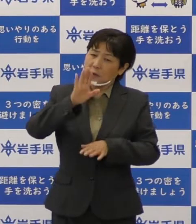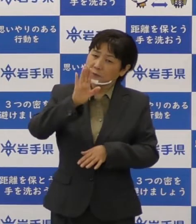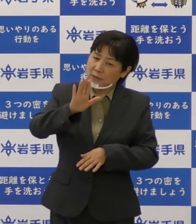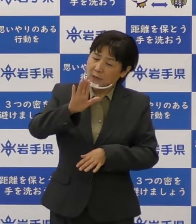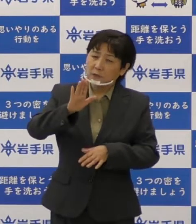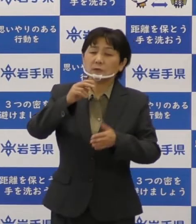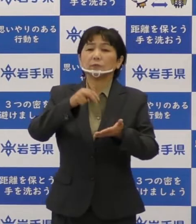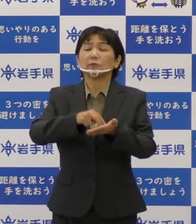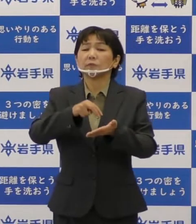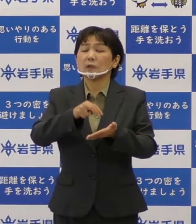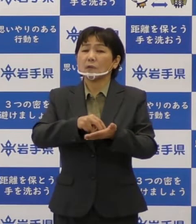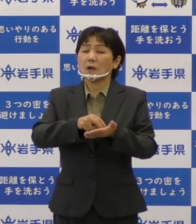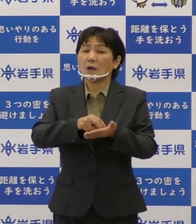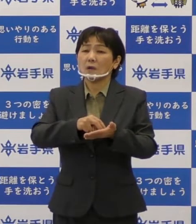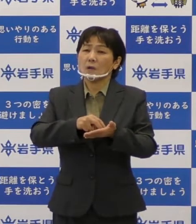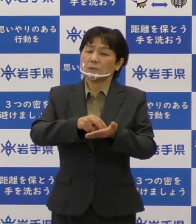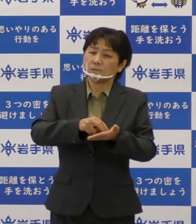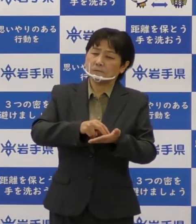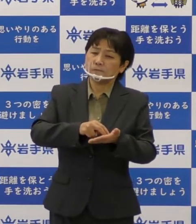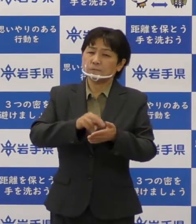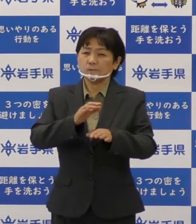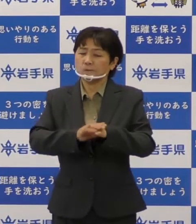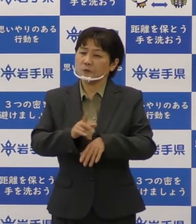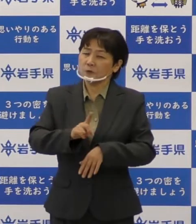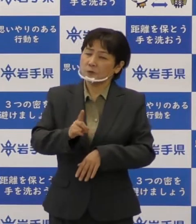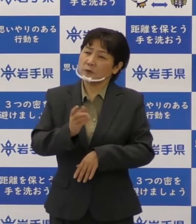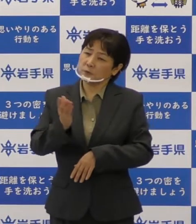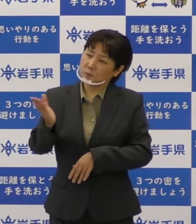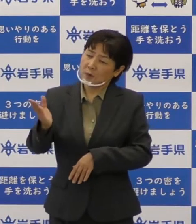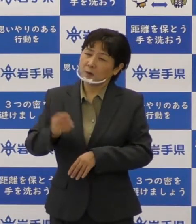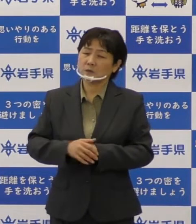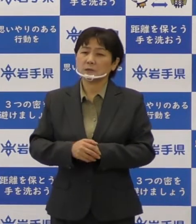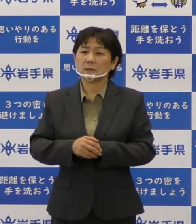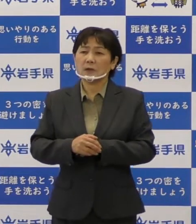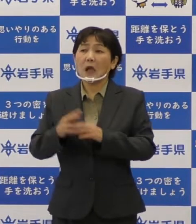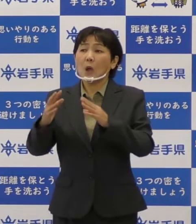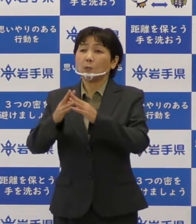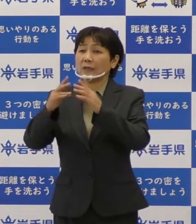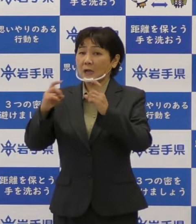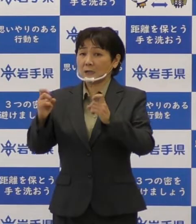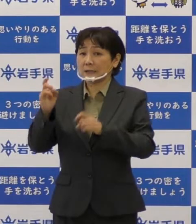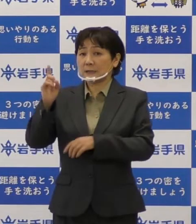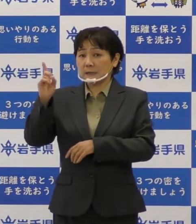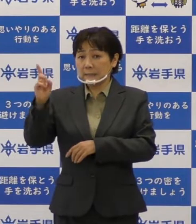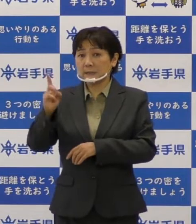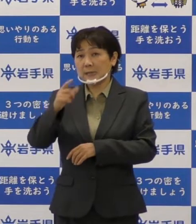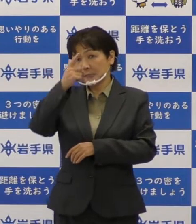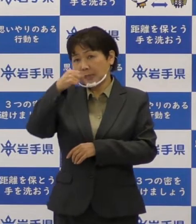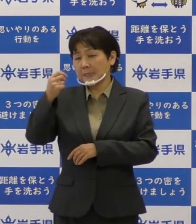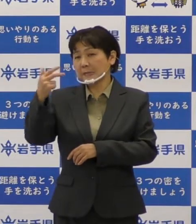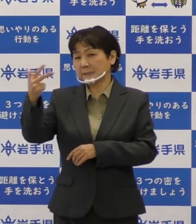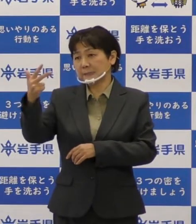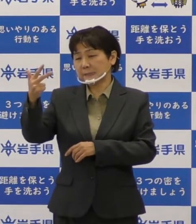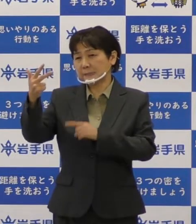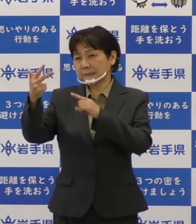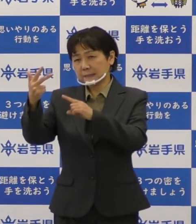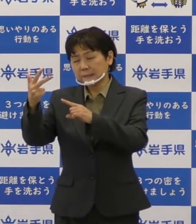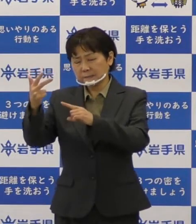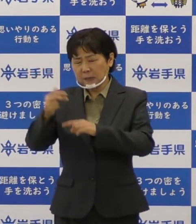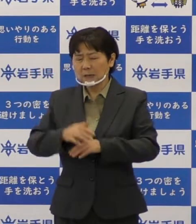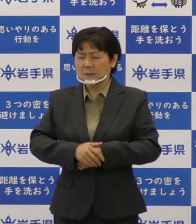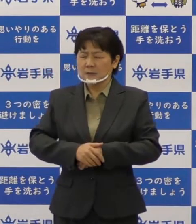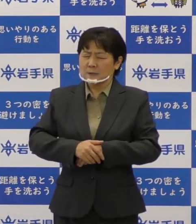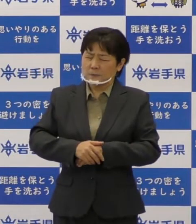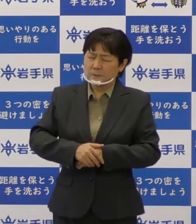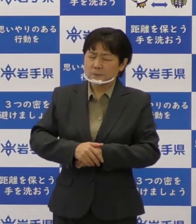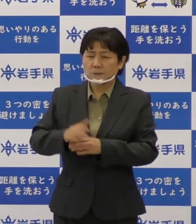隣県の原因点もありますと、今の時点で原因点の感染者たちの原因点、世代性に対しては慎重な判断を